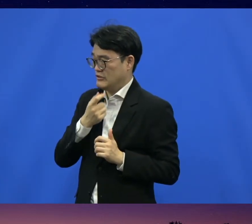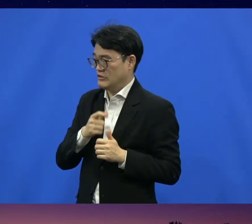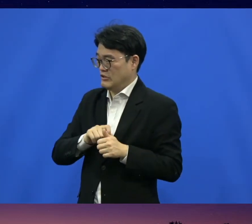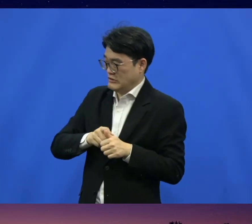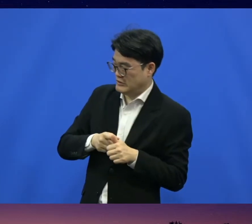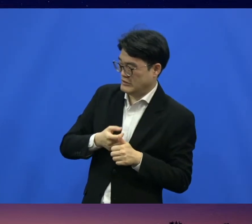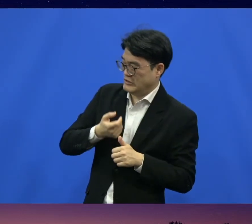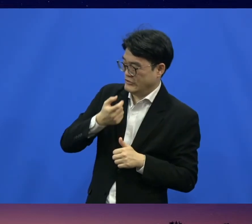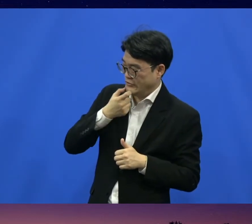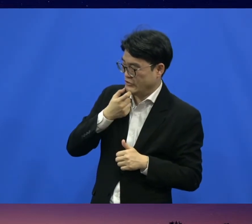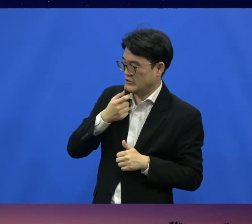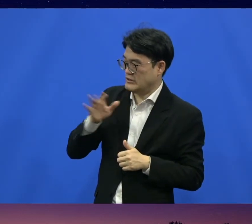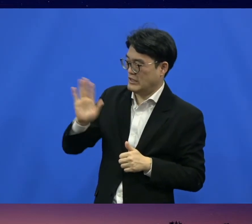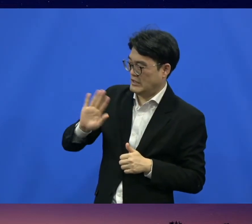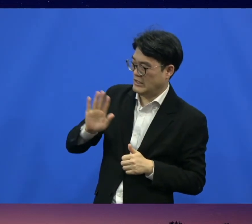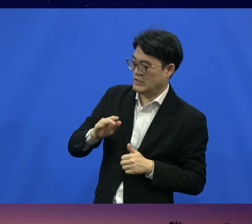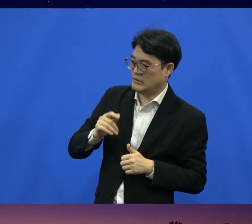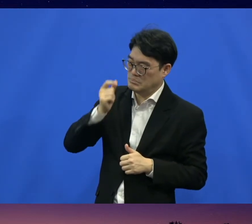그것을 십자가를 맬 것이냐?